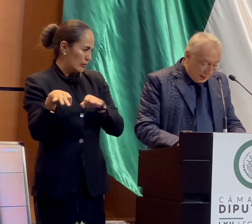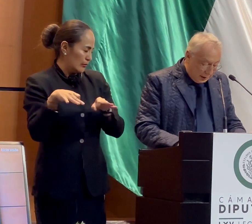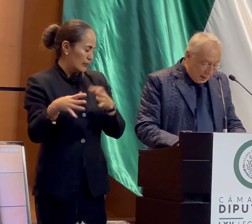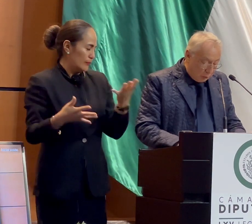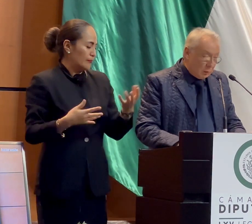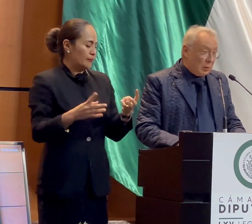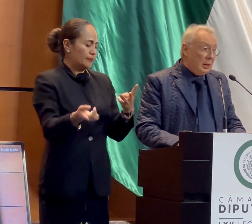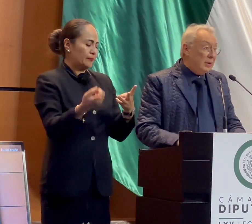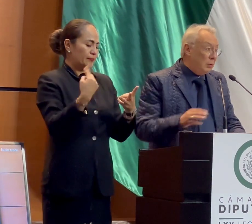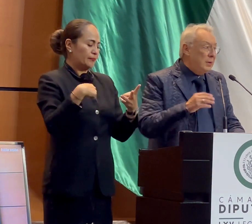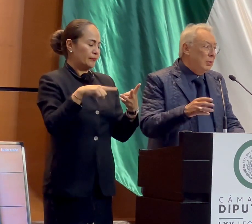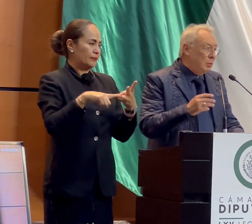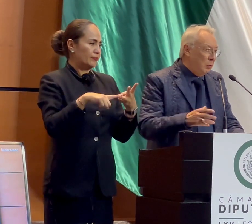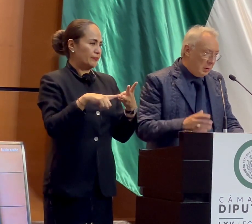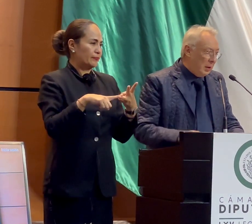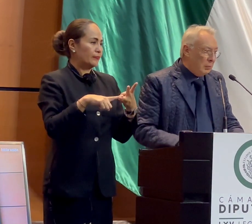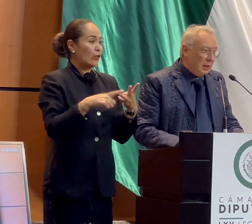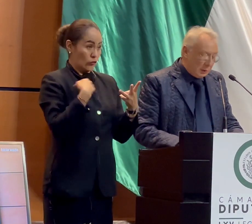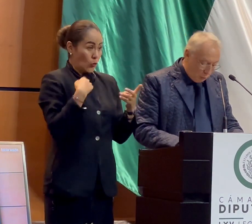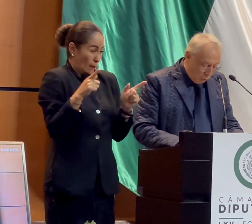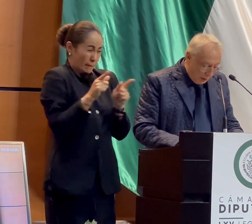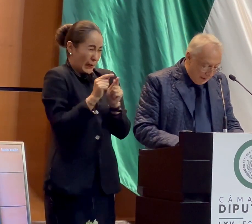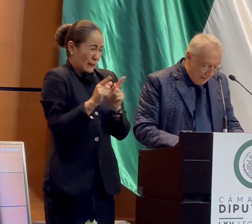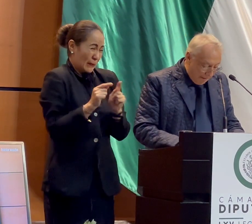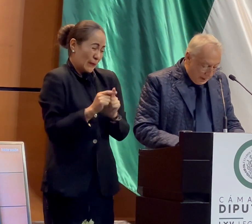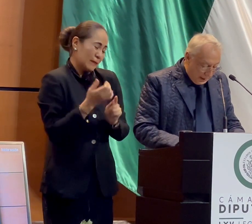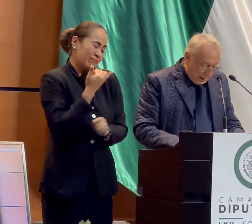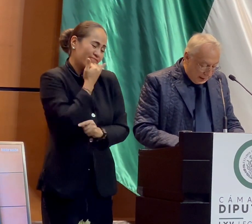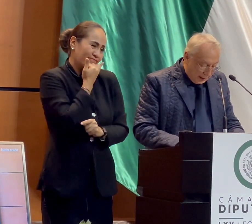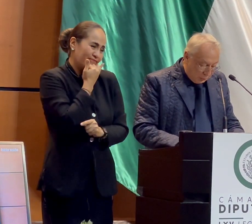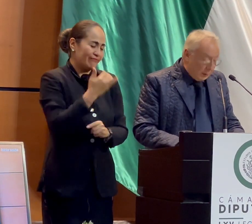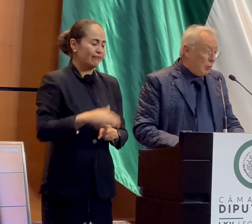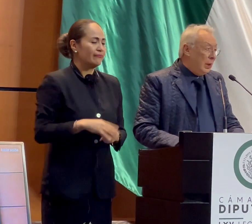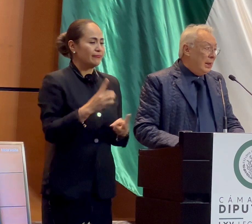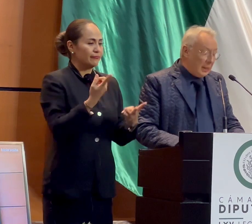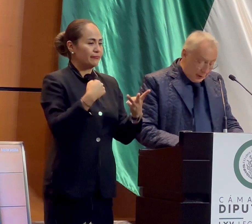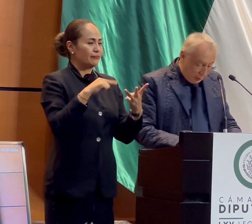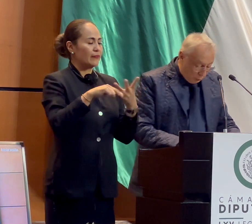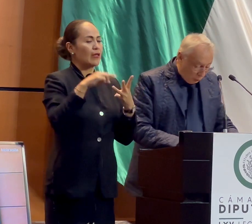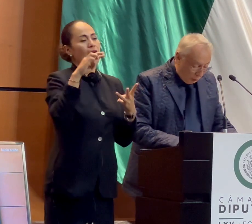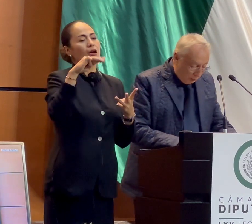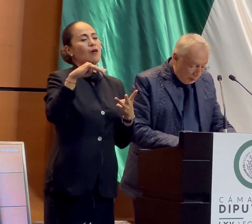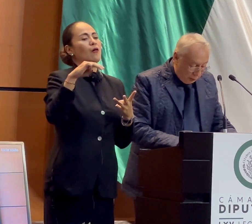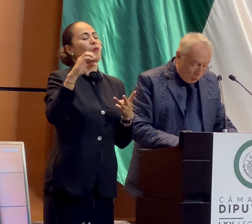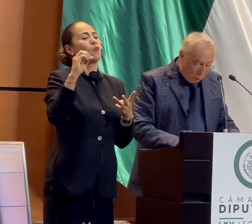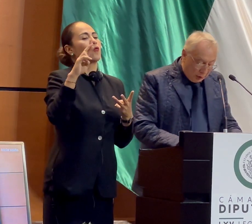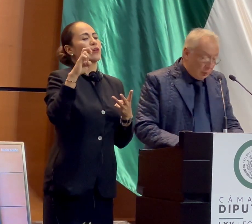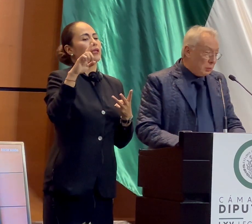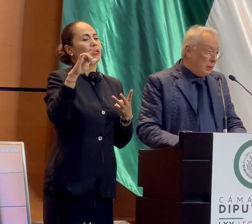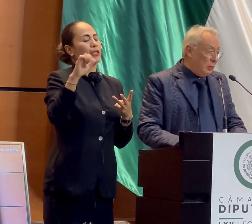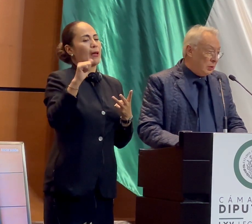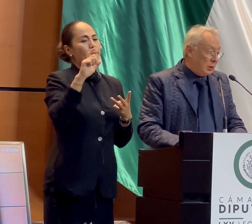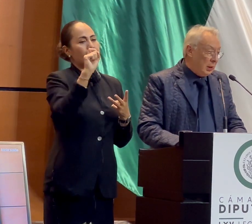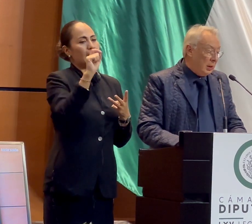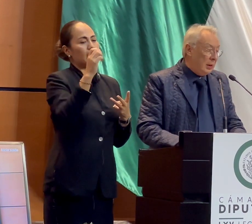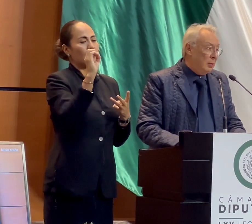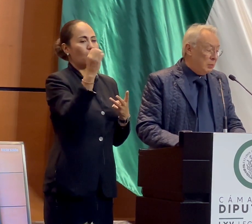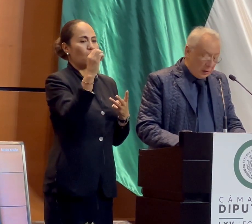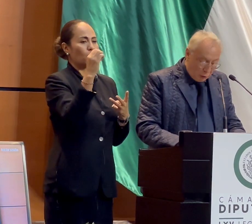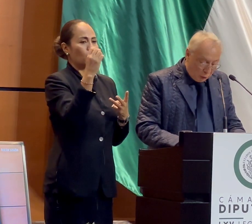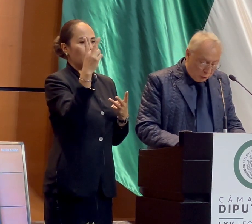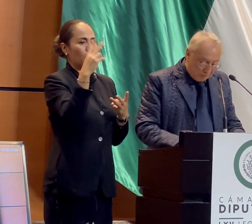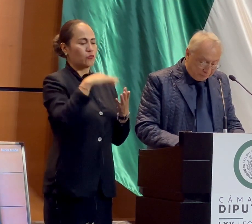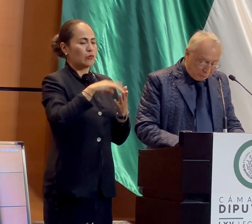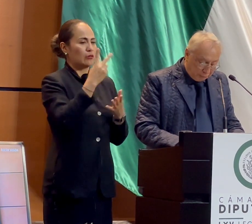El tercer caso, le estoy siendo muy breve, una disculpa. El caso de Morelia, que ocurrió el 20 de octubre